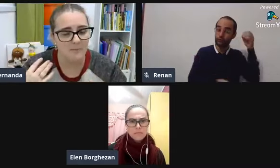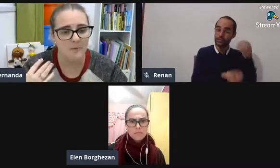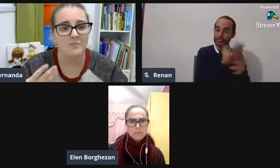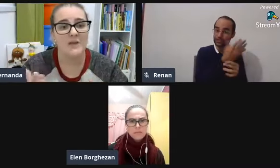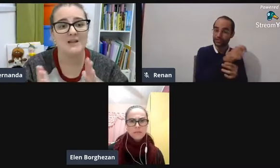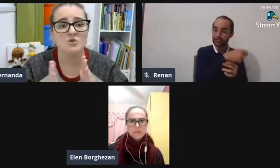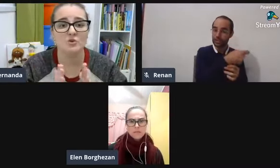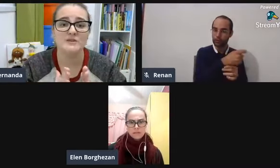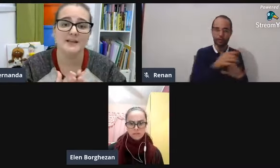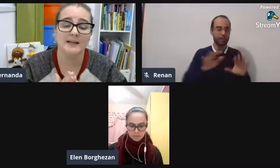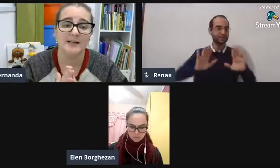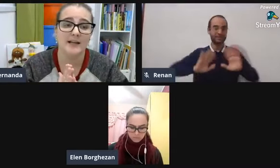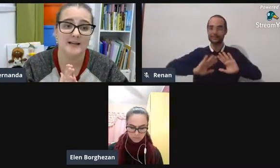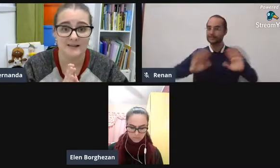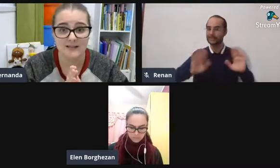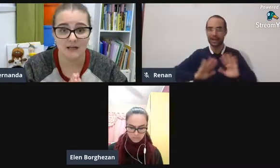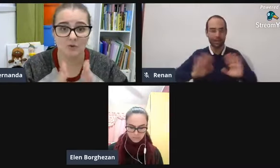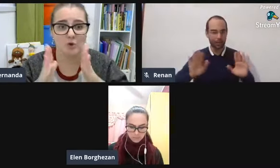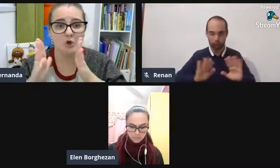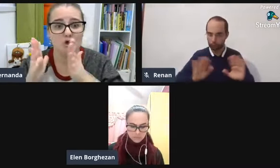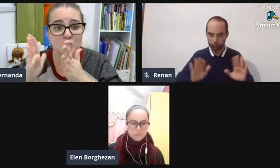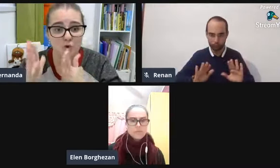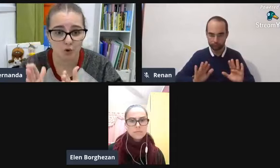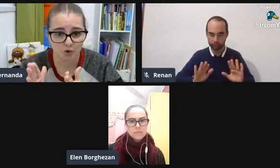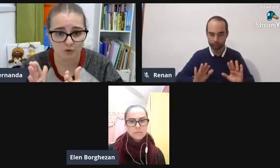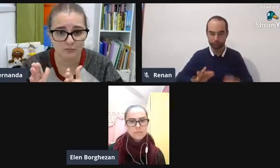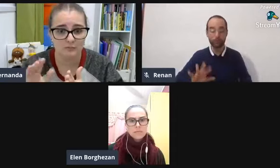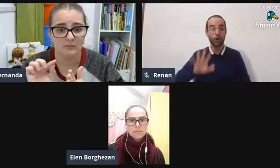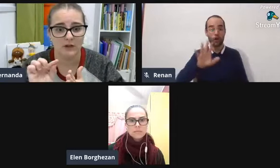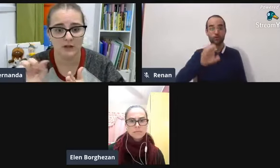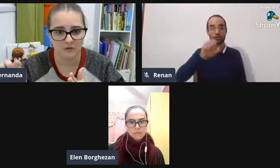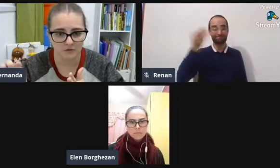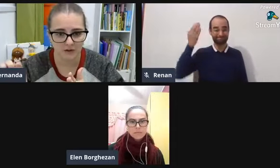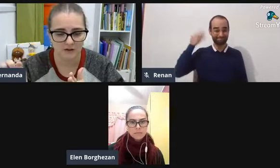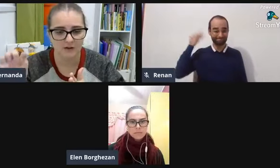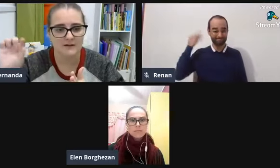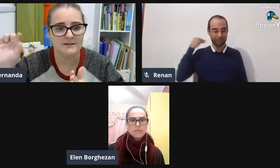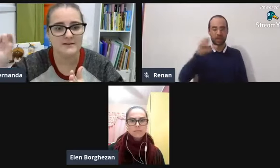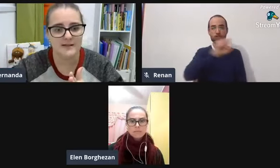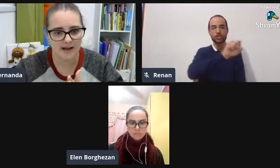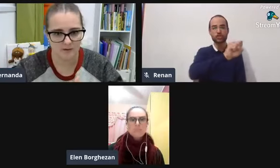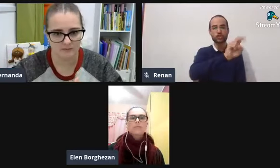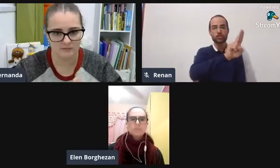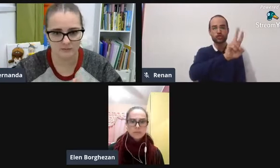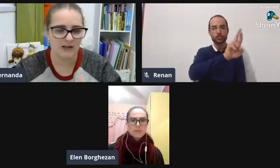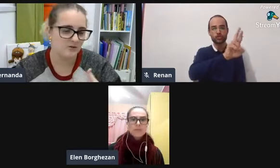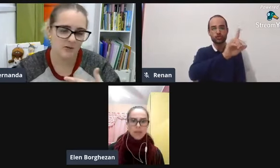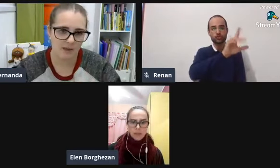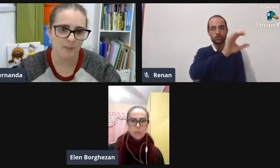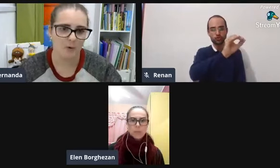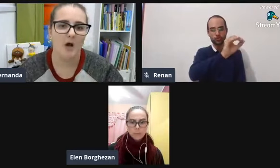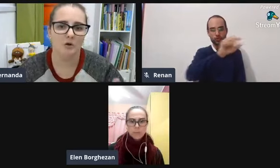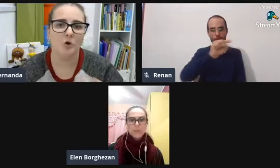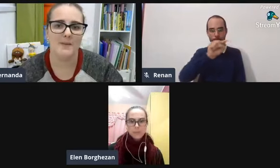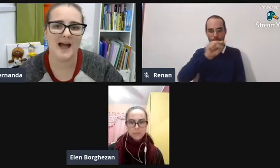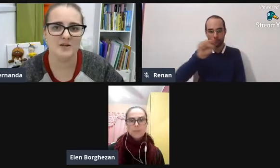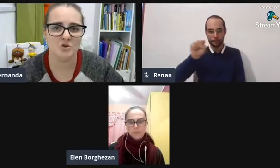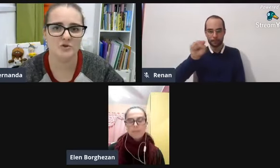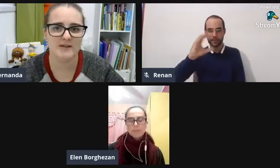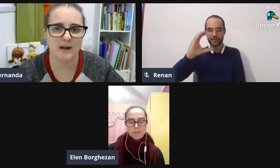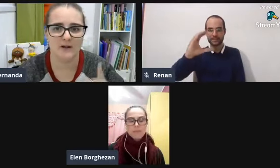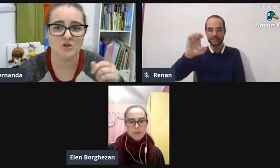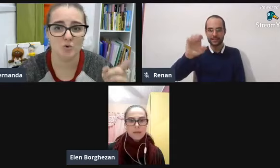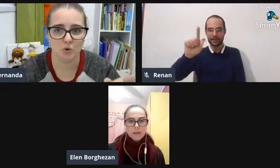muito tempo, a surdo-cegueira ela era escrito surdo, hífen, cego. No caso, né,